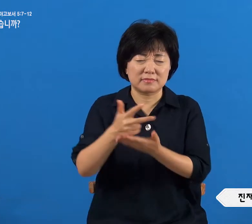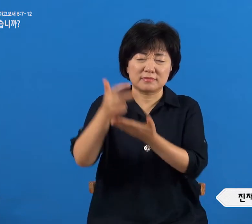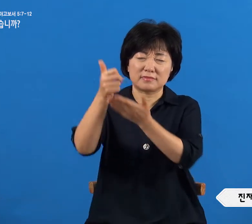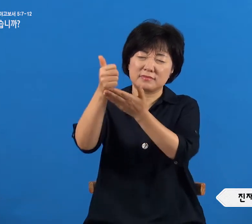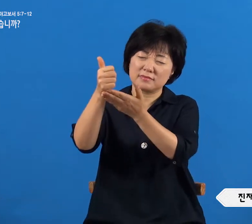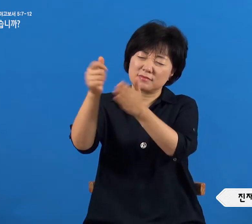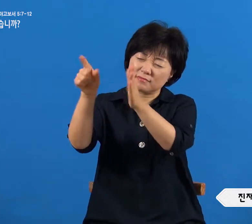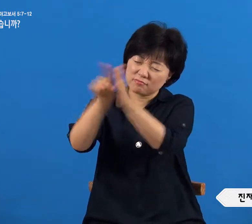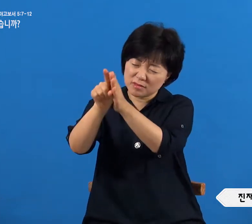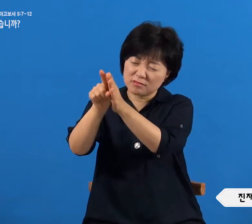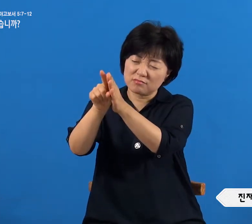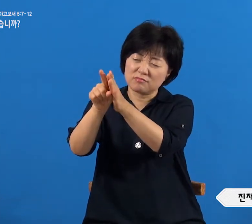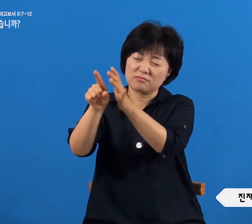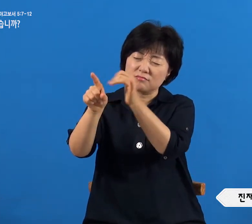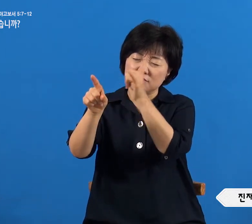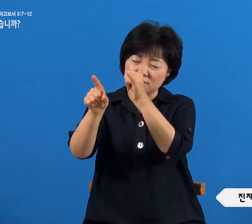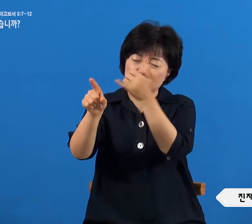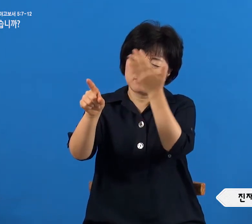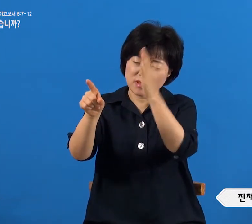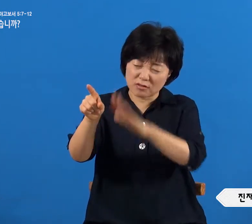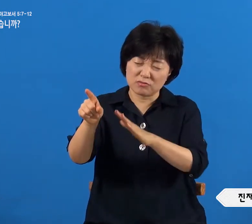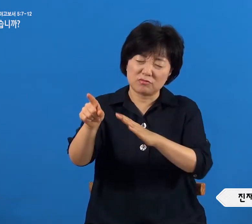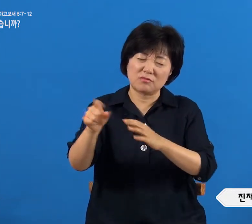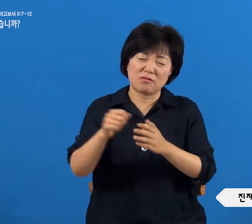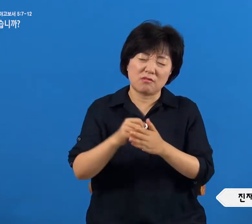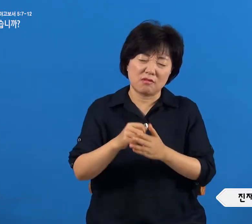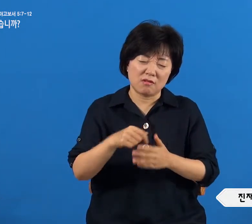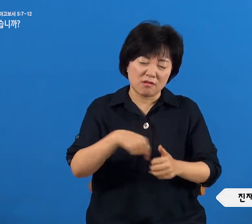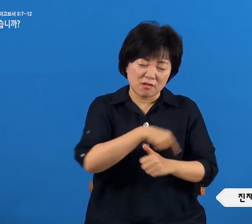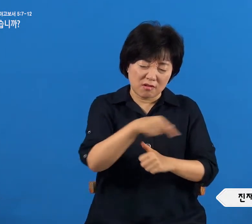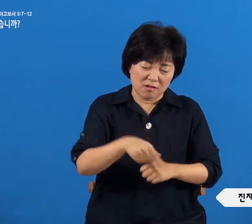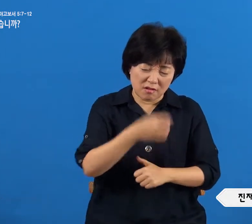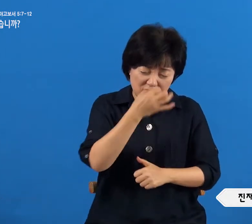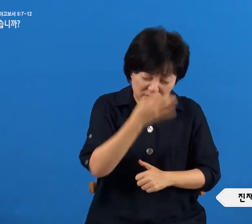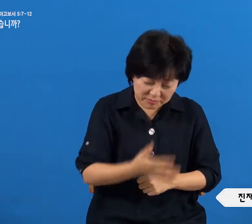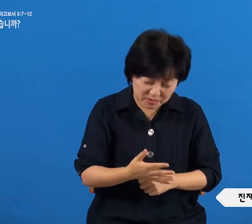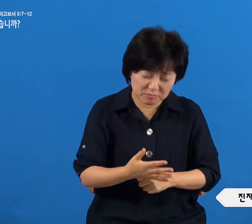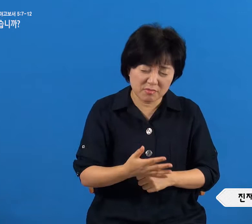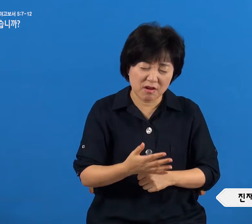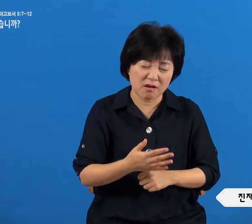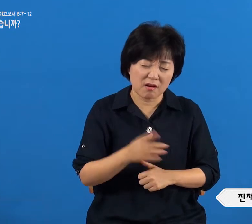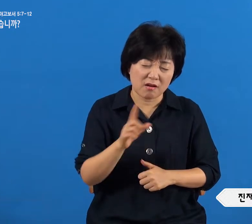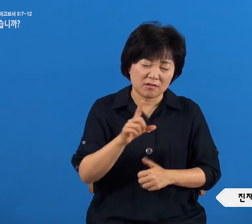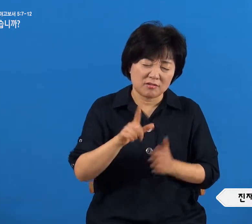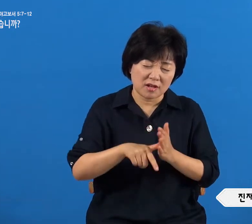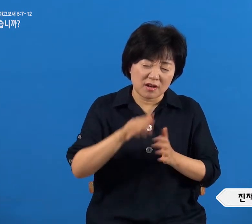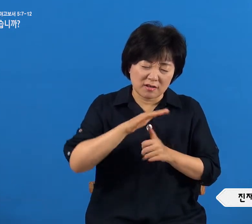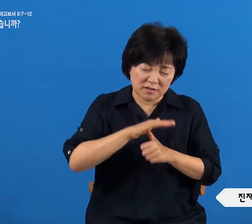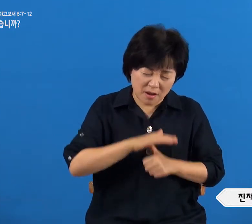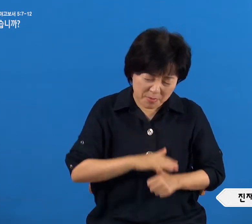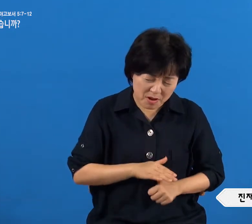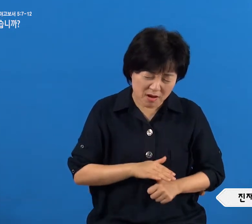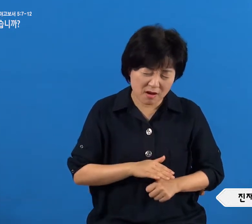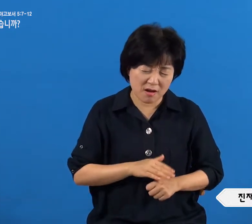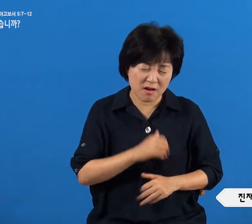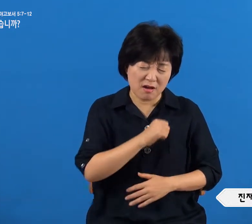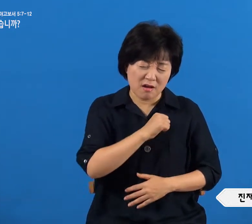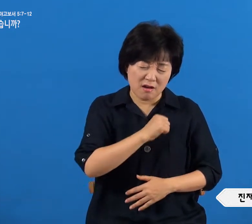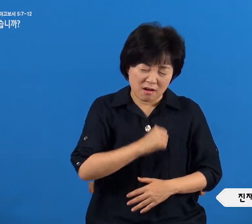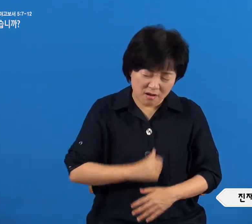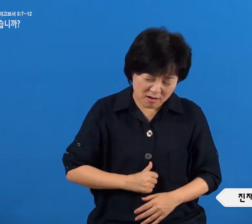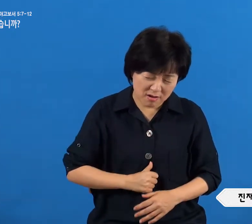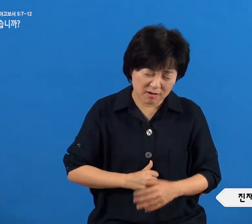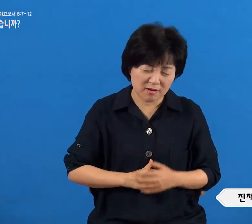주님에 대한 믿음이 있으면서도 힘든 상황을 지나면서 때로는 참는다는 것이,